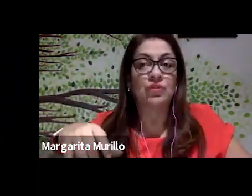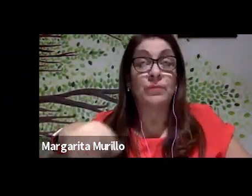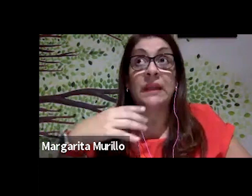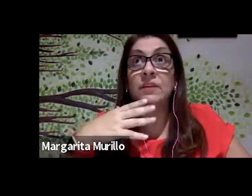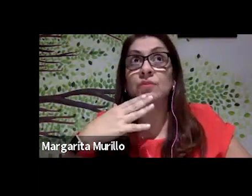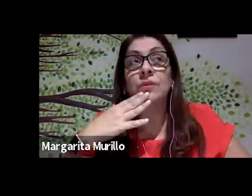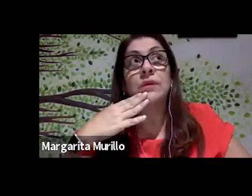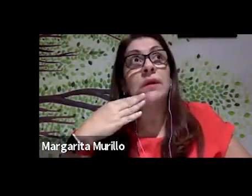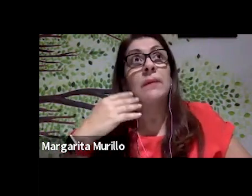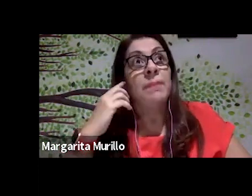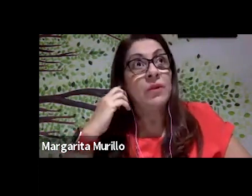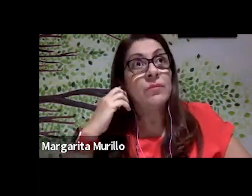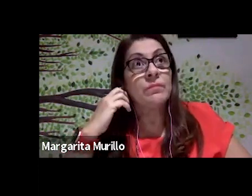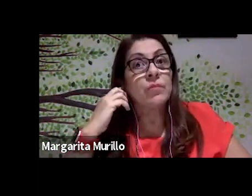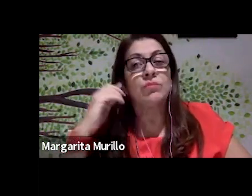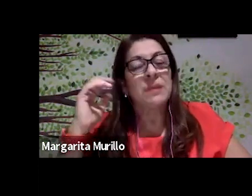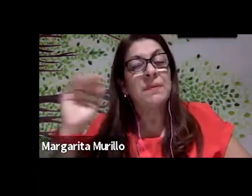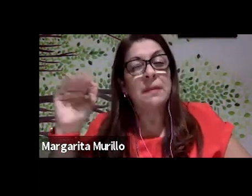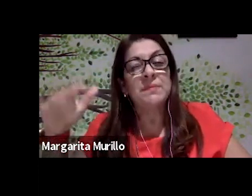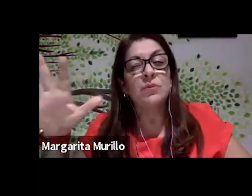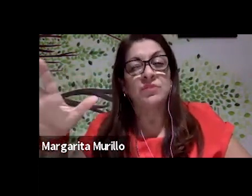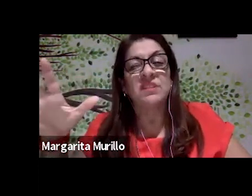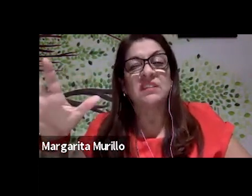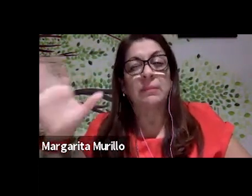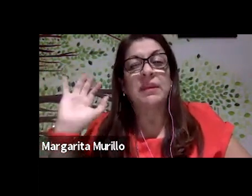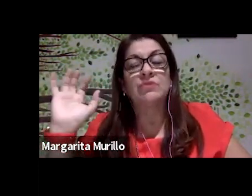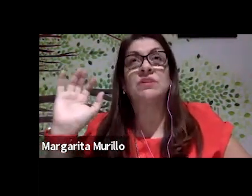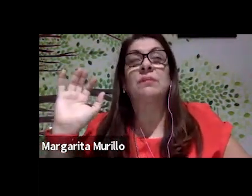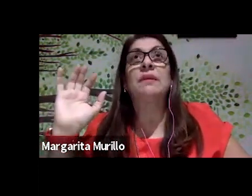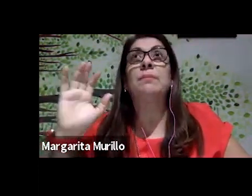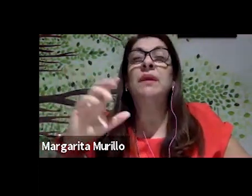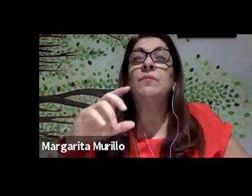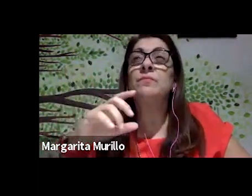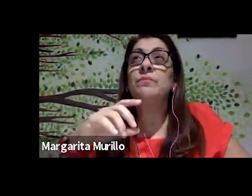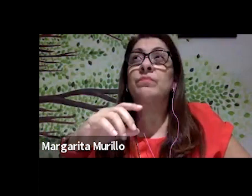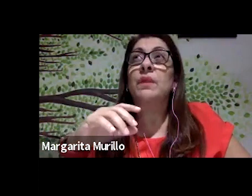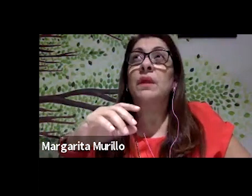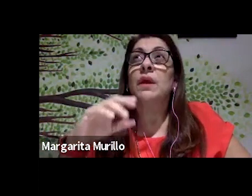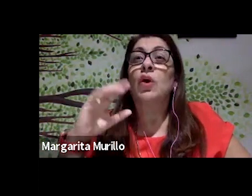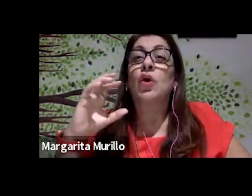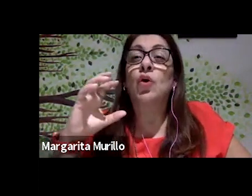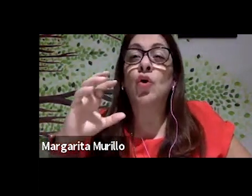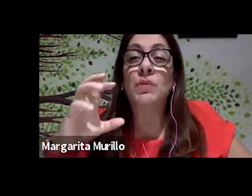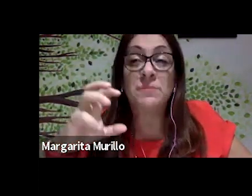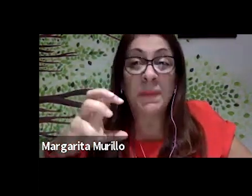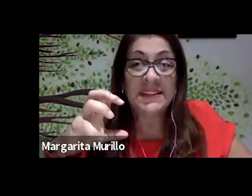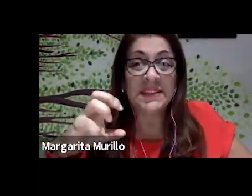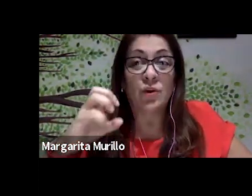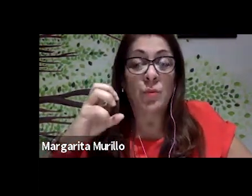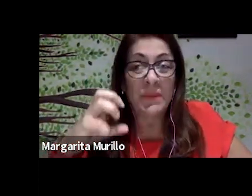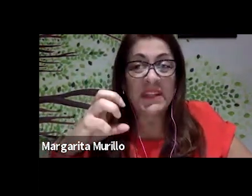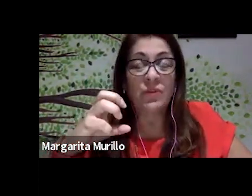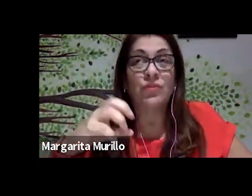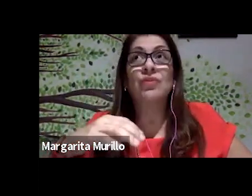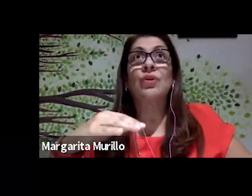a ochocientos mil años pero como está a pensar mis como 60.000 80.000 pero como